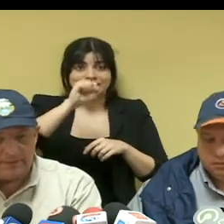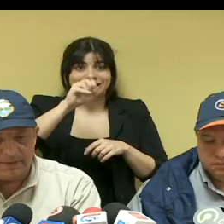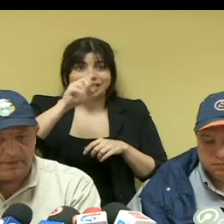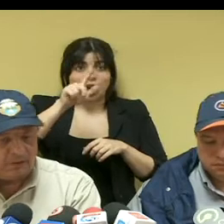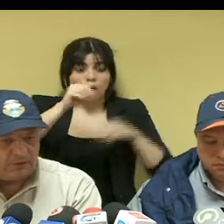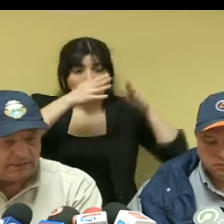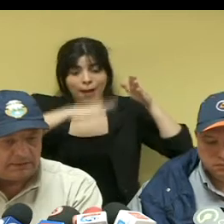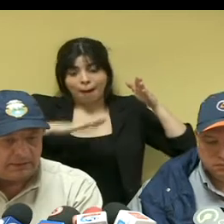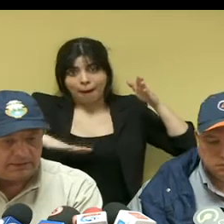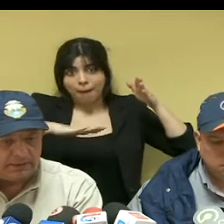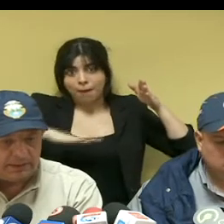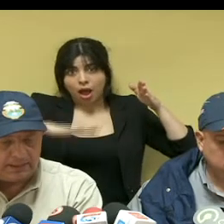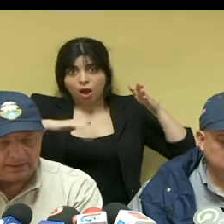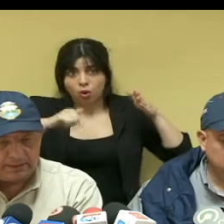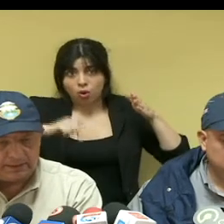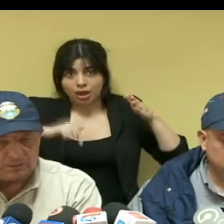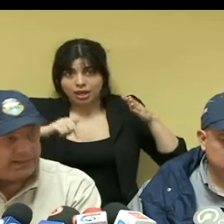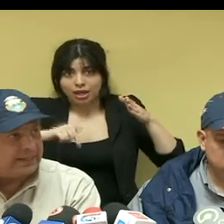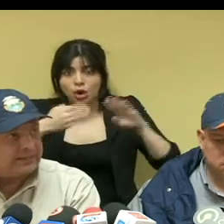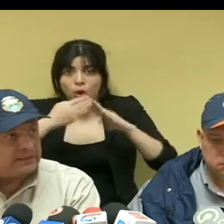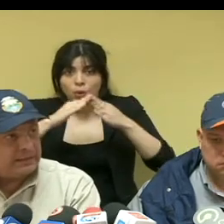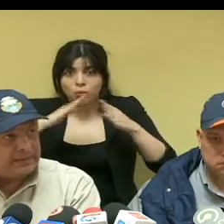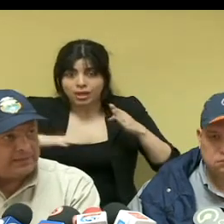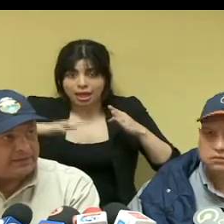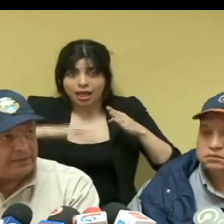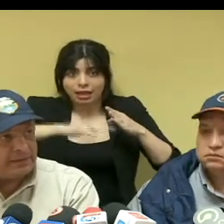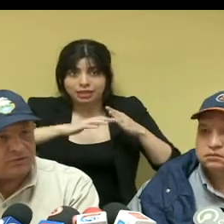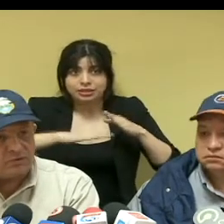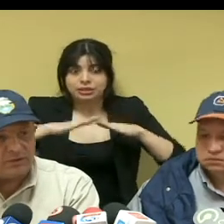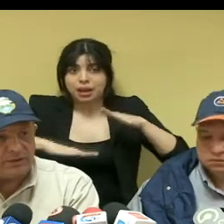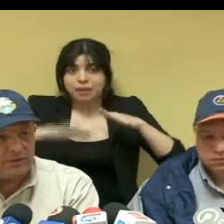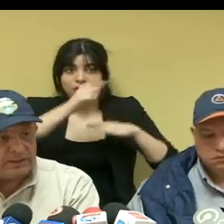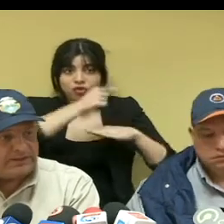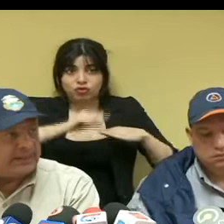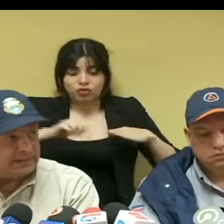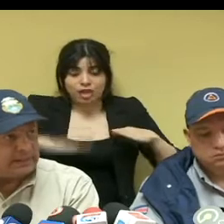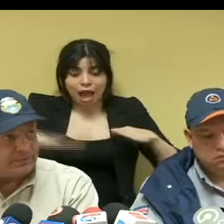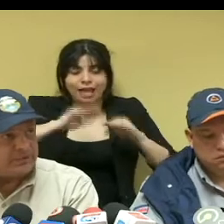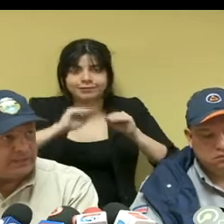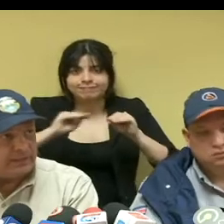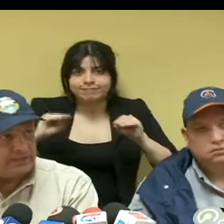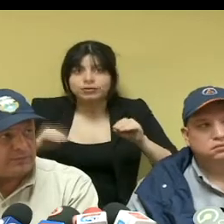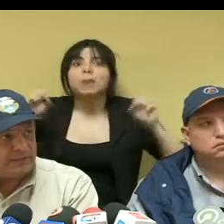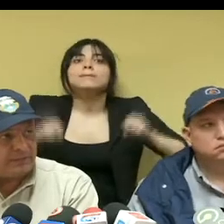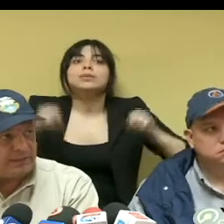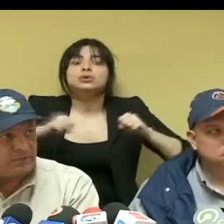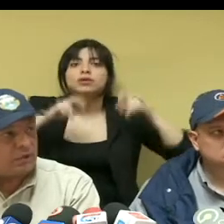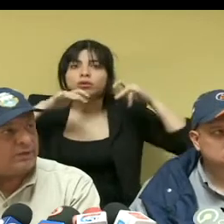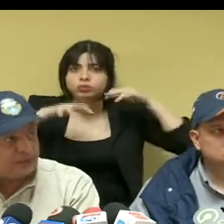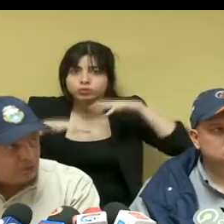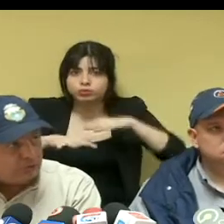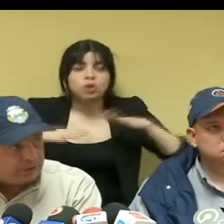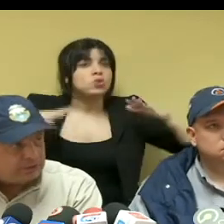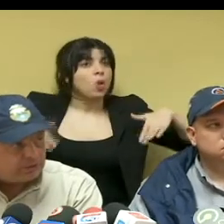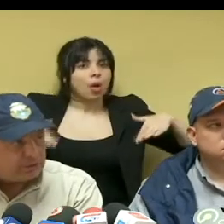que están a nivel más bajo en las comunidades de la parte baja del curso del río, se alertara la posibilidad de un desbordamiento.